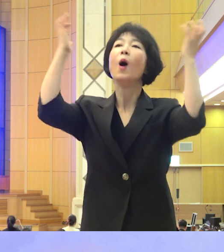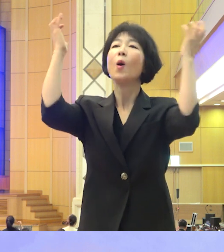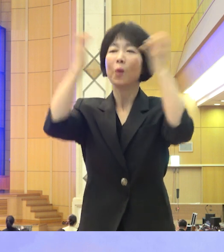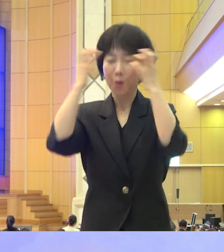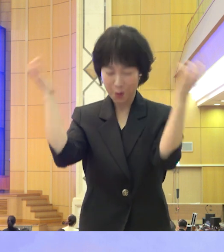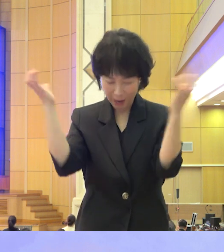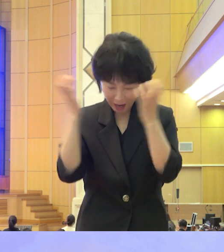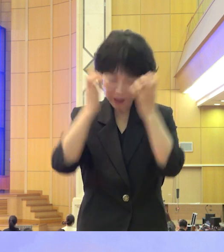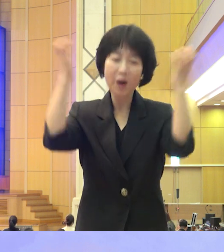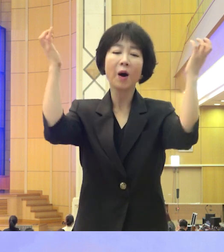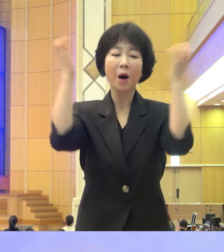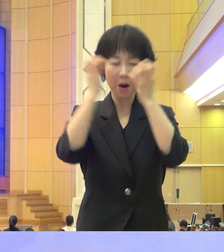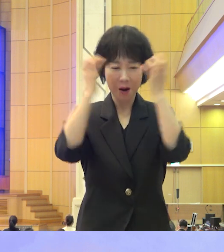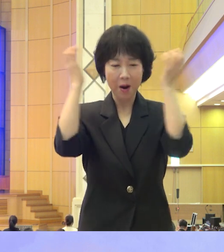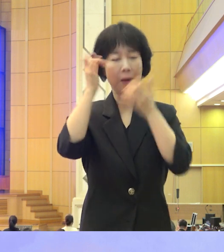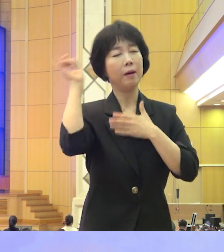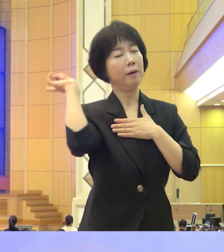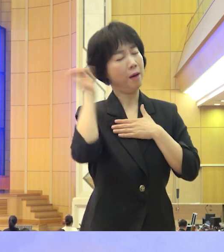지치고